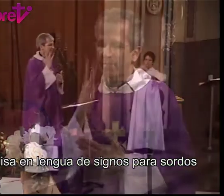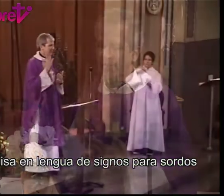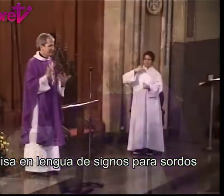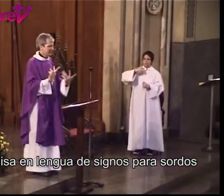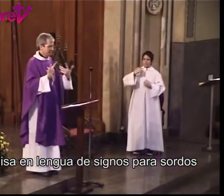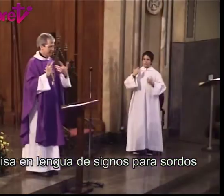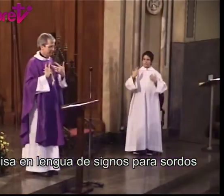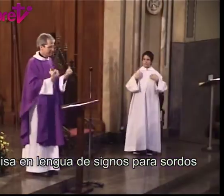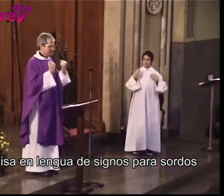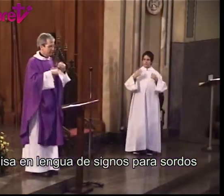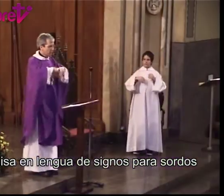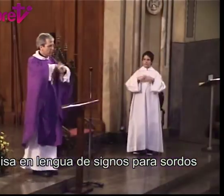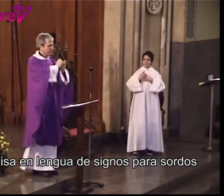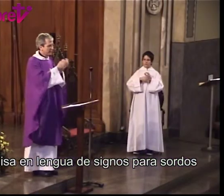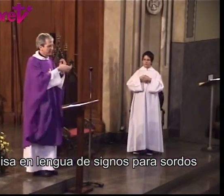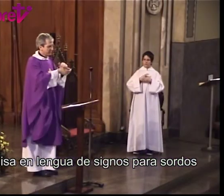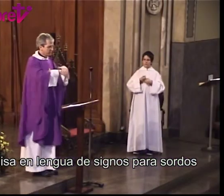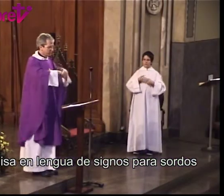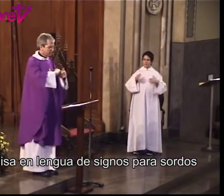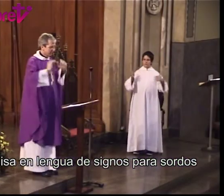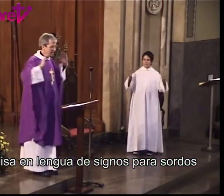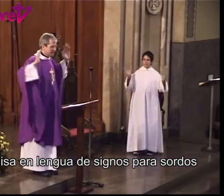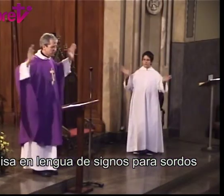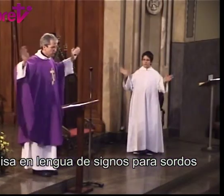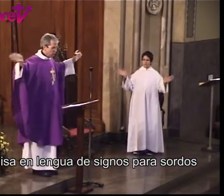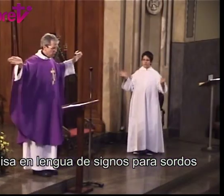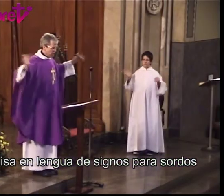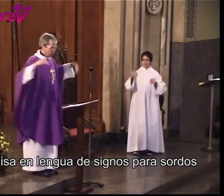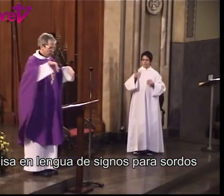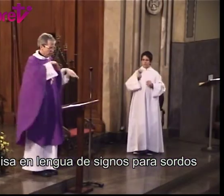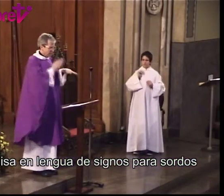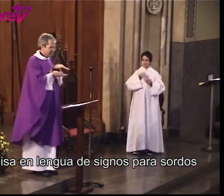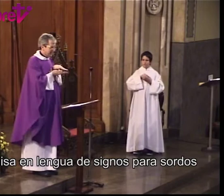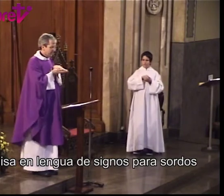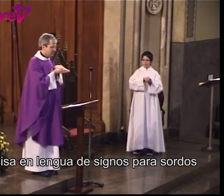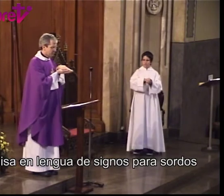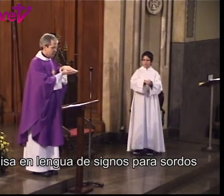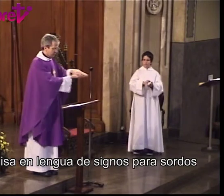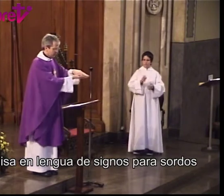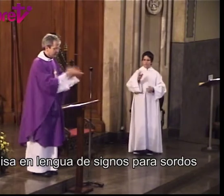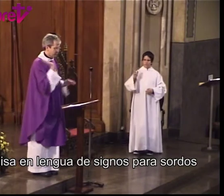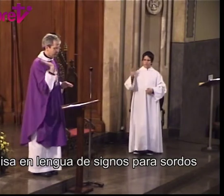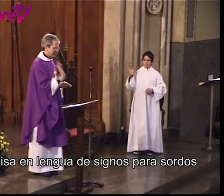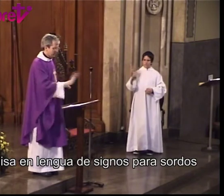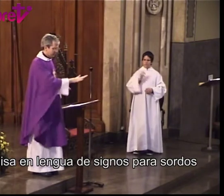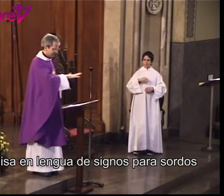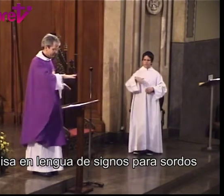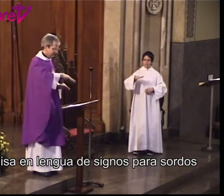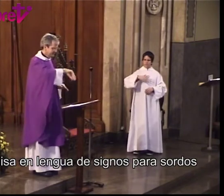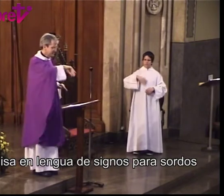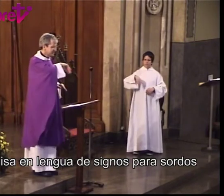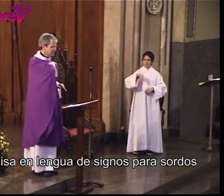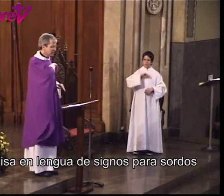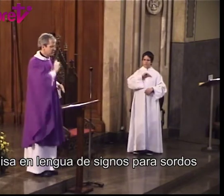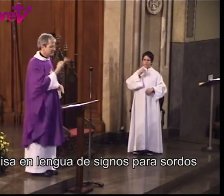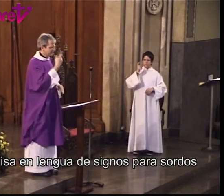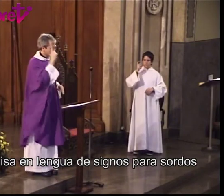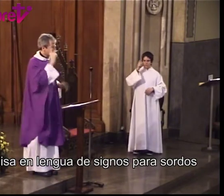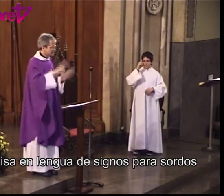Virgen, padeció bajo el poder de Poncio Pilato, fue crucificado, muerto y sepultado, descendió a los infiernos,